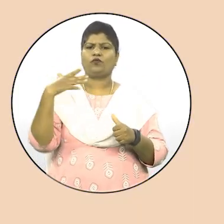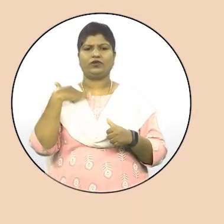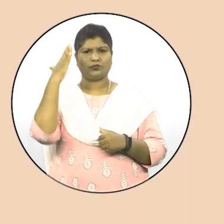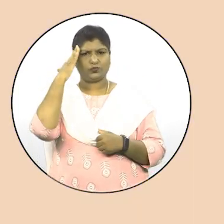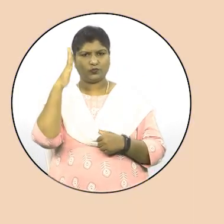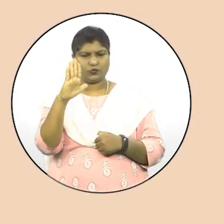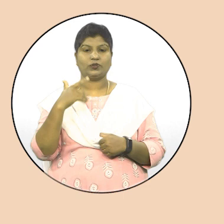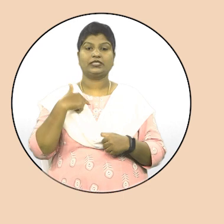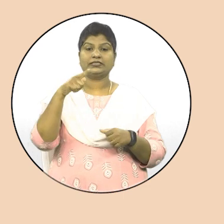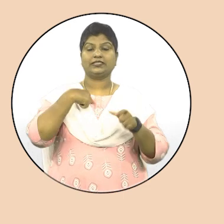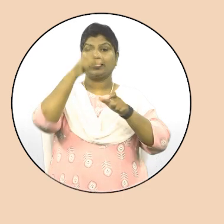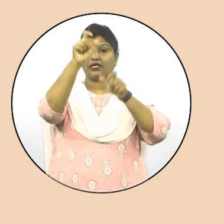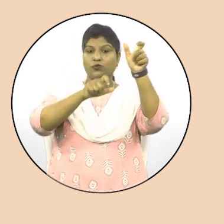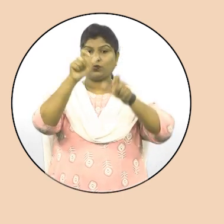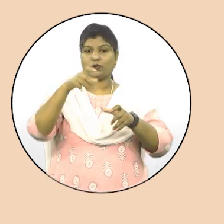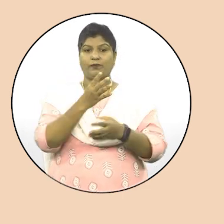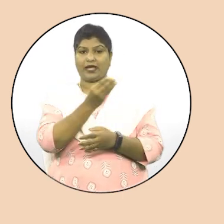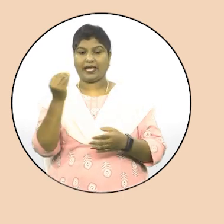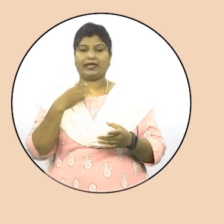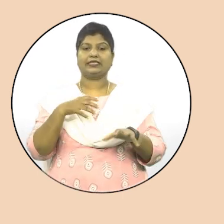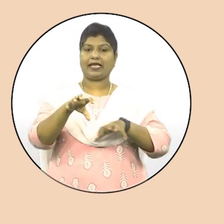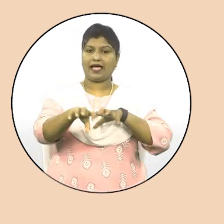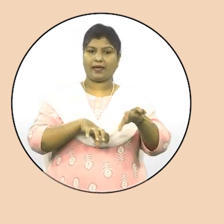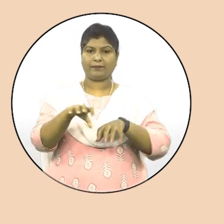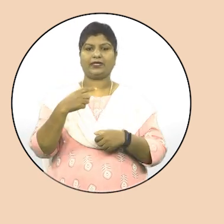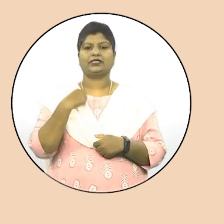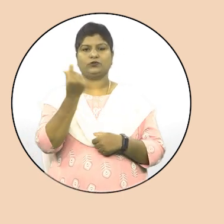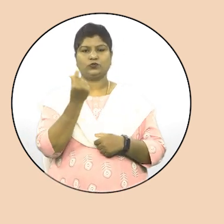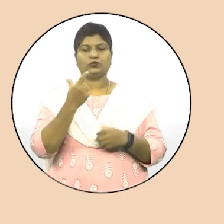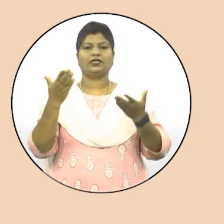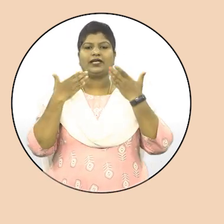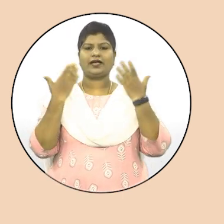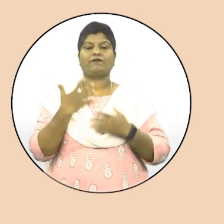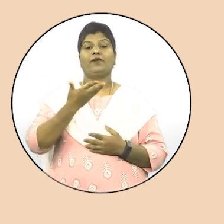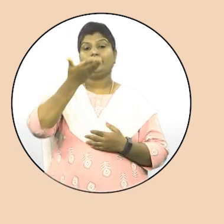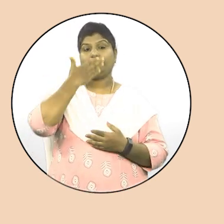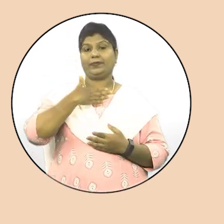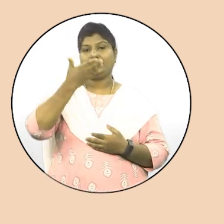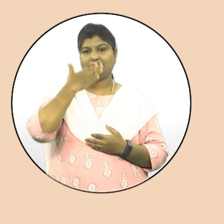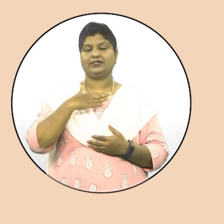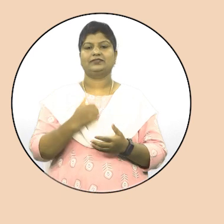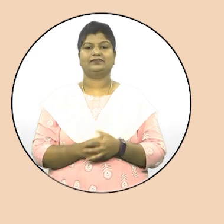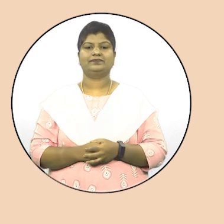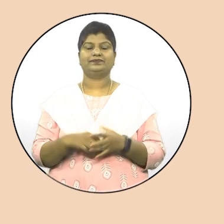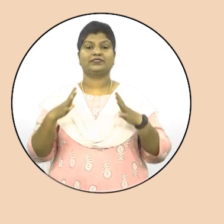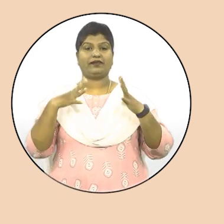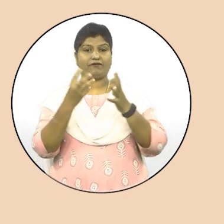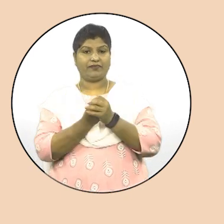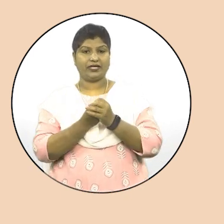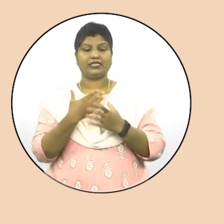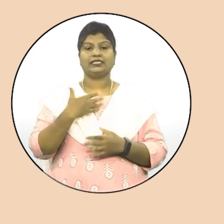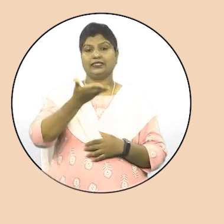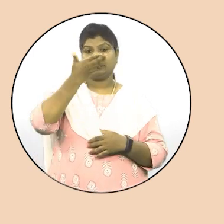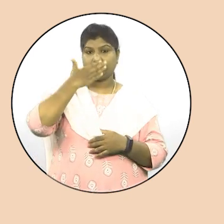हम सभी जानते हैं कि मनुष्य और जानवर सांस लेने के लिए हवा का इस्तेमाल करते